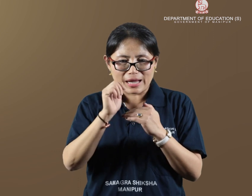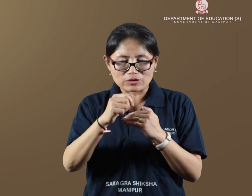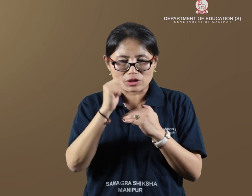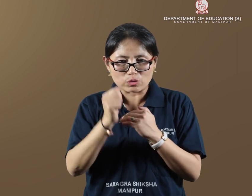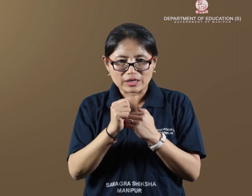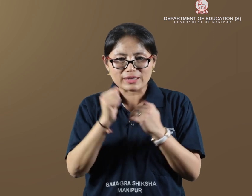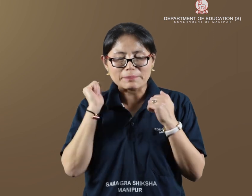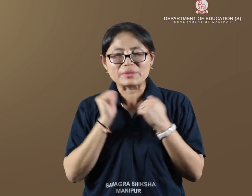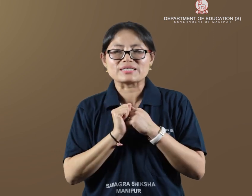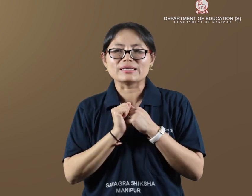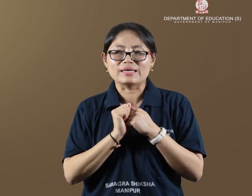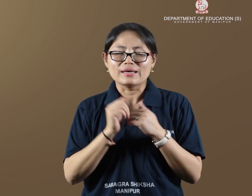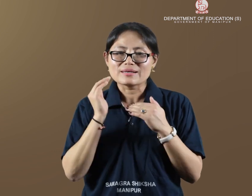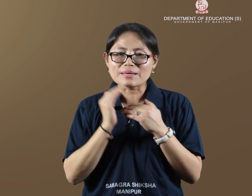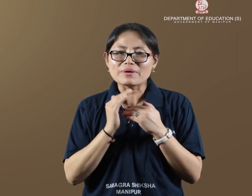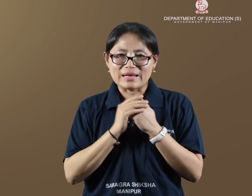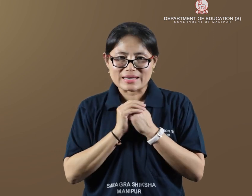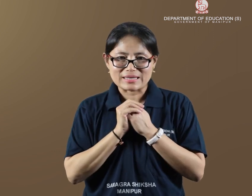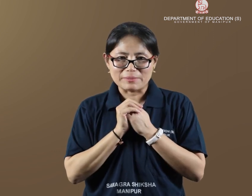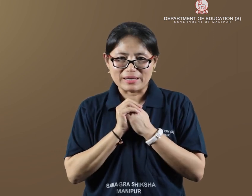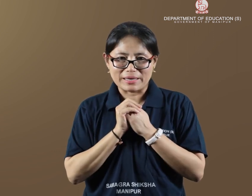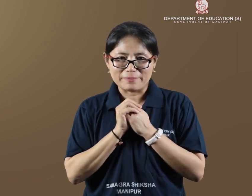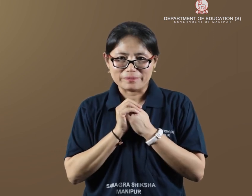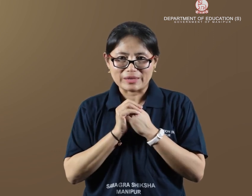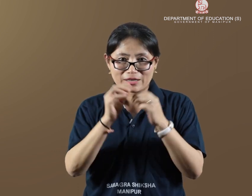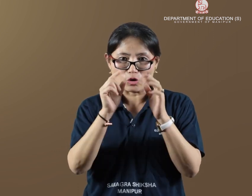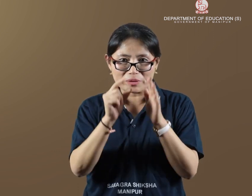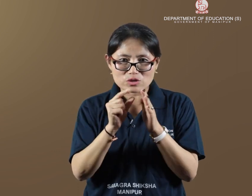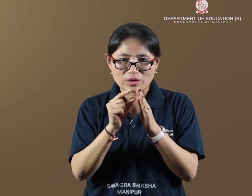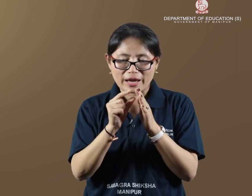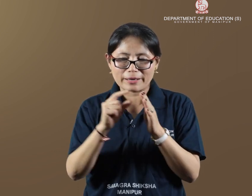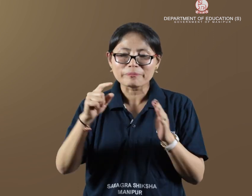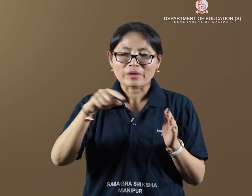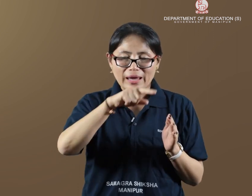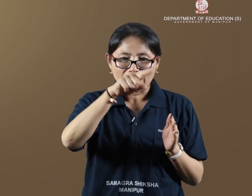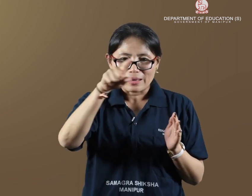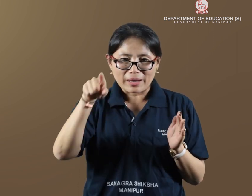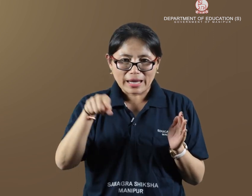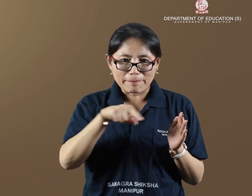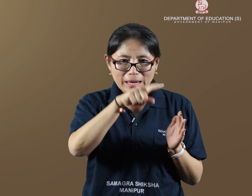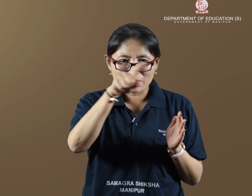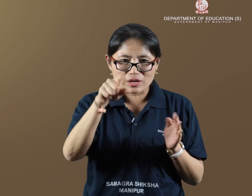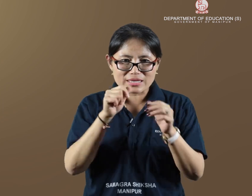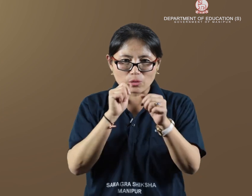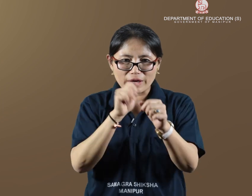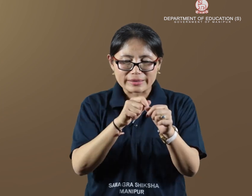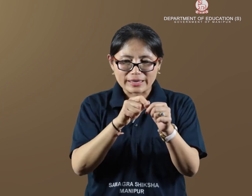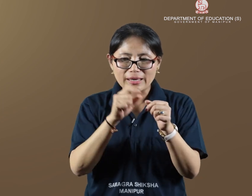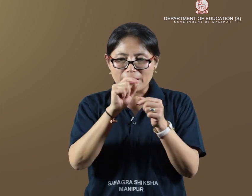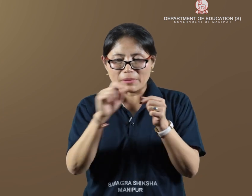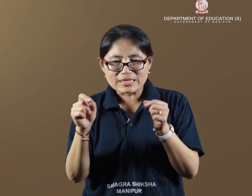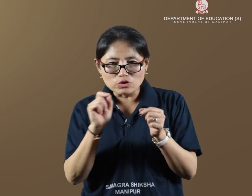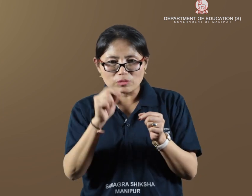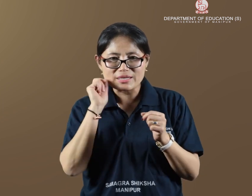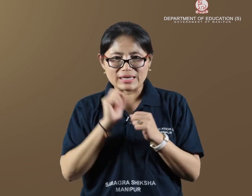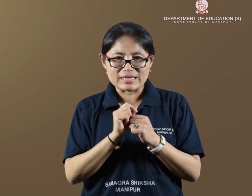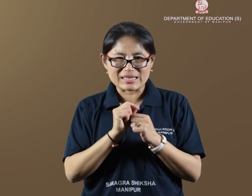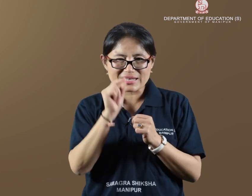tap thang du thodra ga na tap pis na di some relation na ma lay then yo pi de sungai re My apakpaduna sangoyadre, machin tumuna changis na